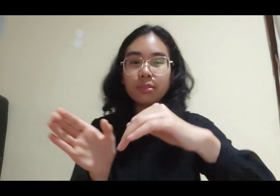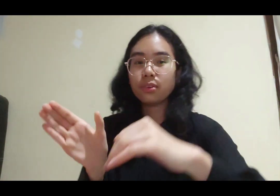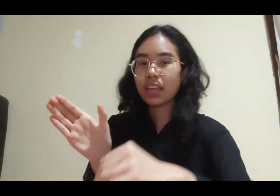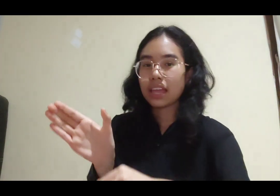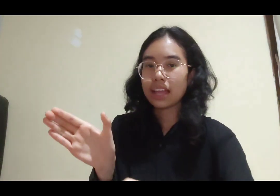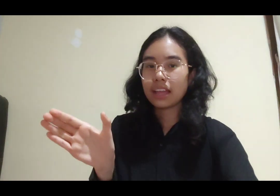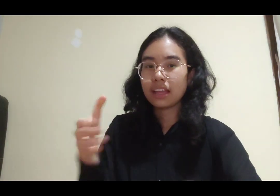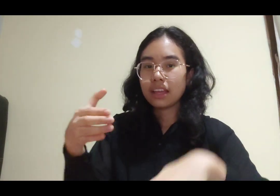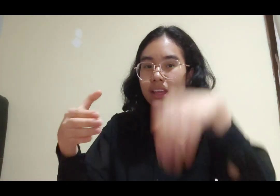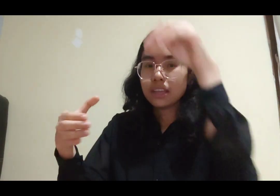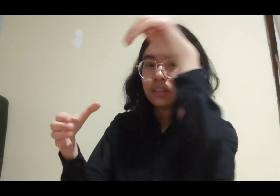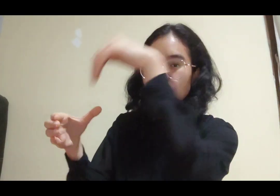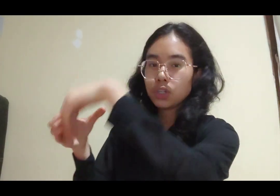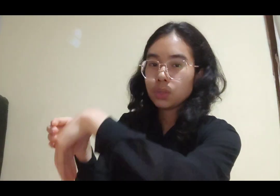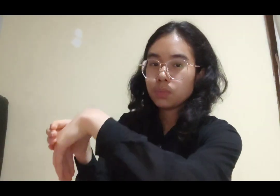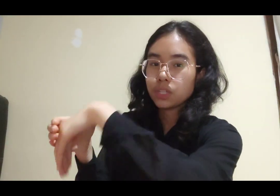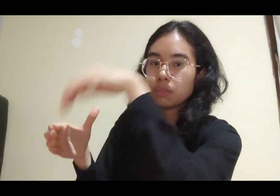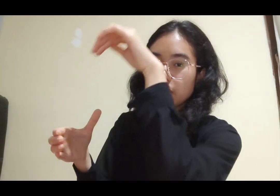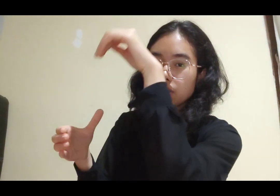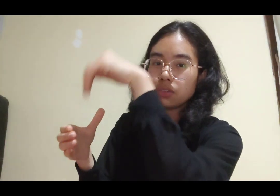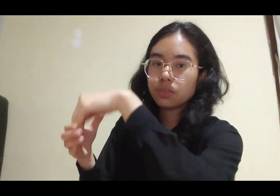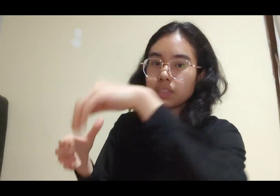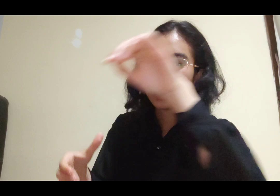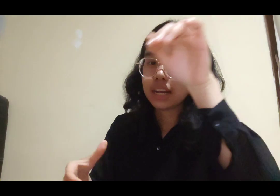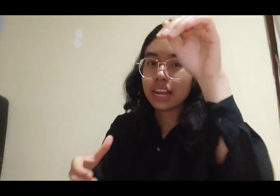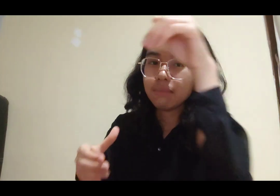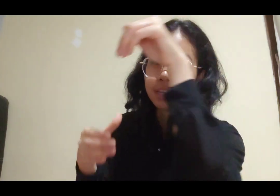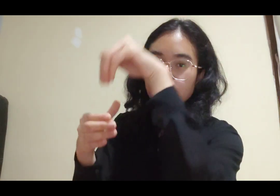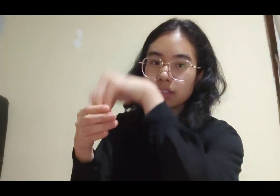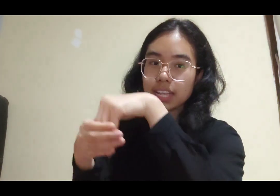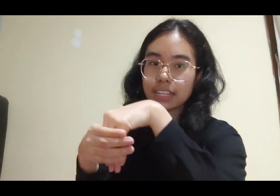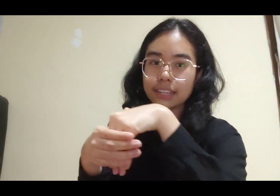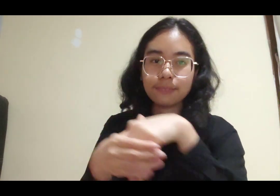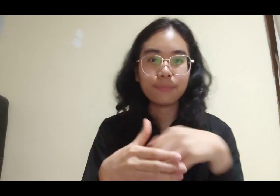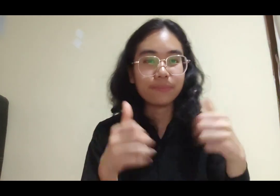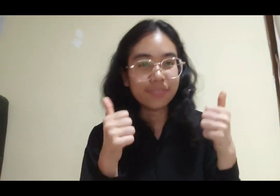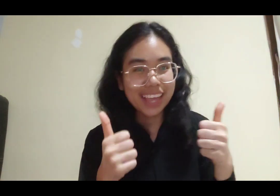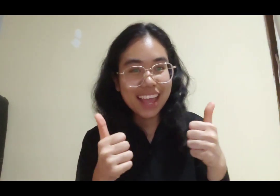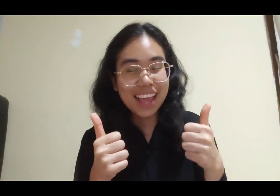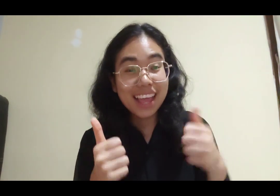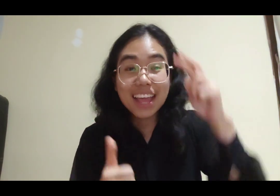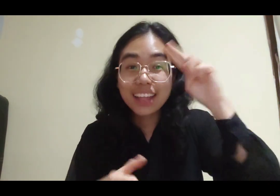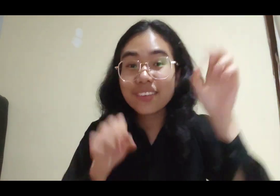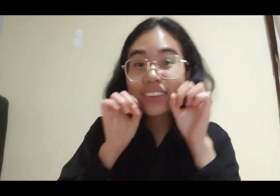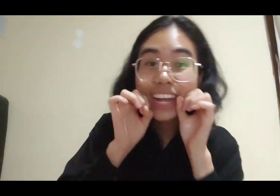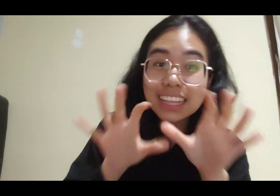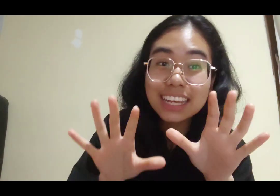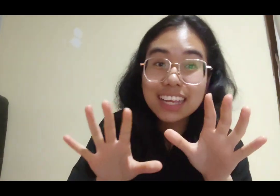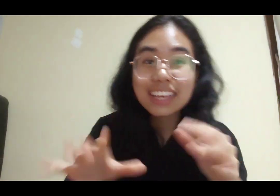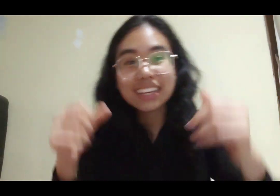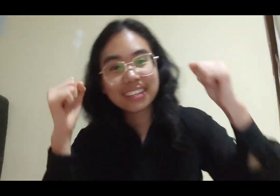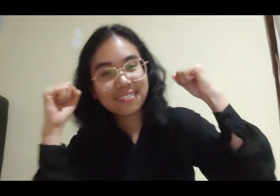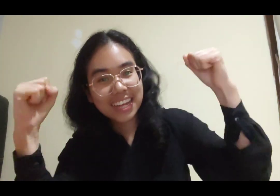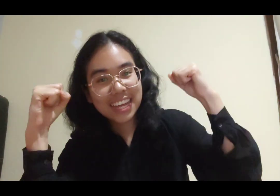kayak shoot gitu, masuk shoot, tangan kanan masuk tangan. Oke, Tuhan memberkati.